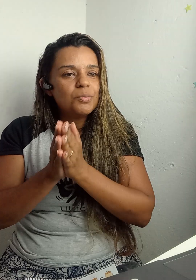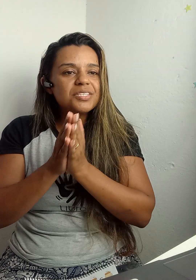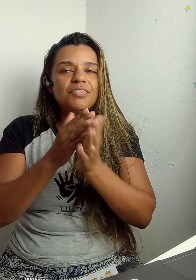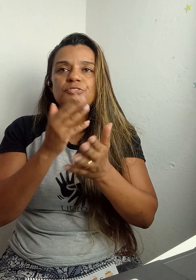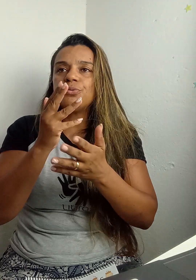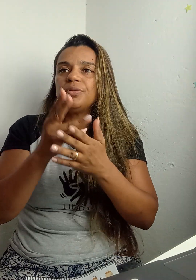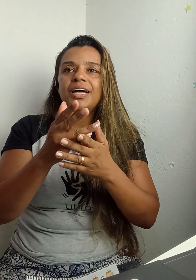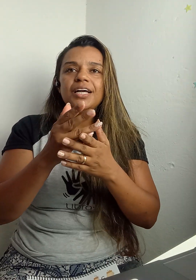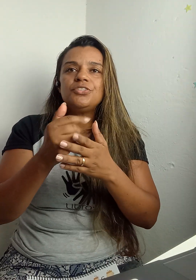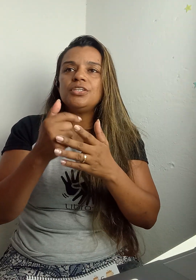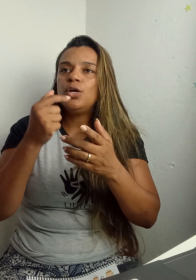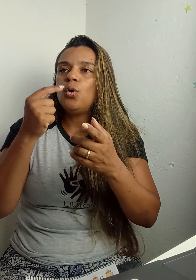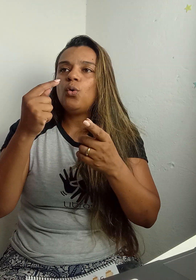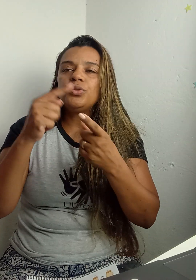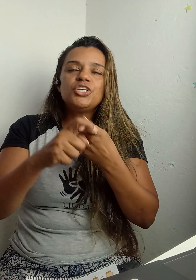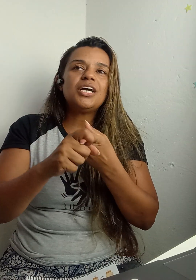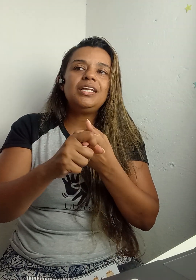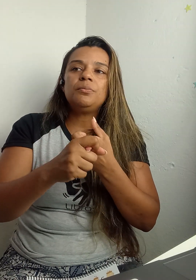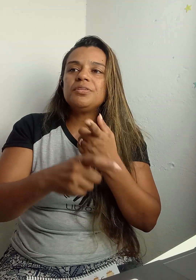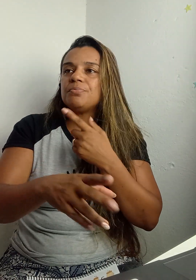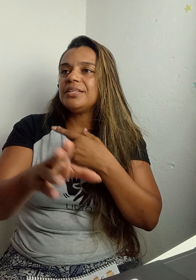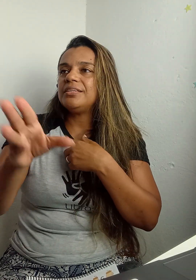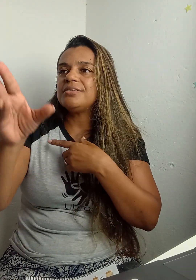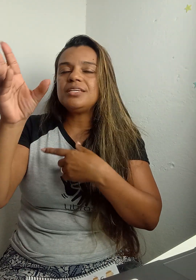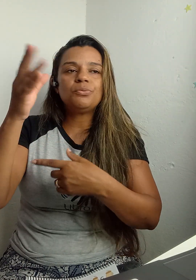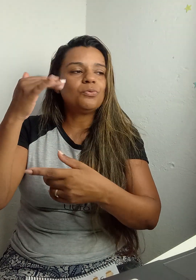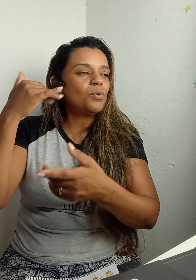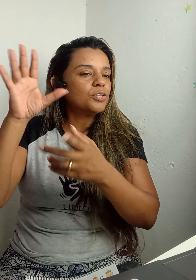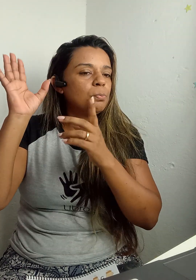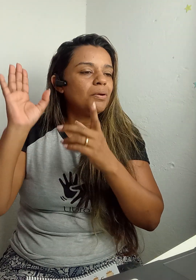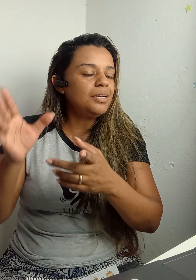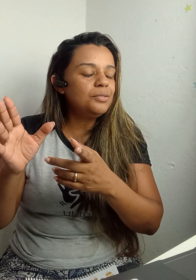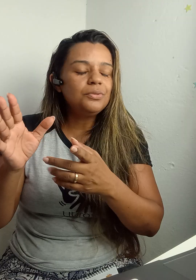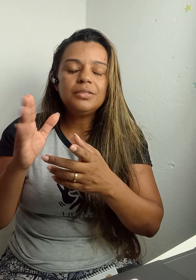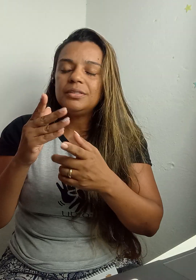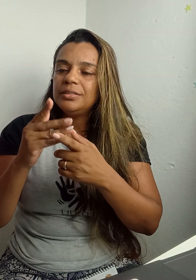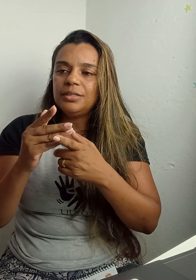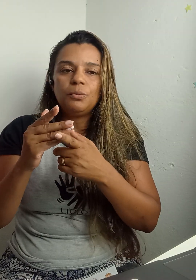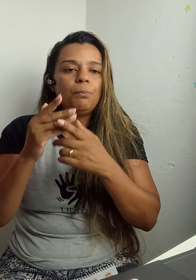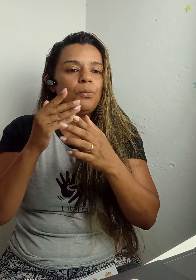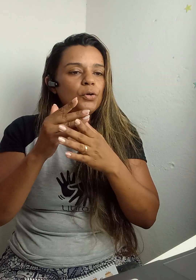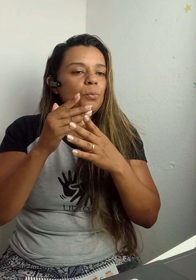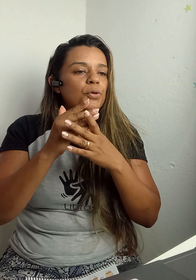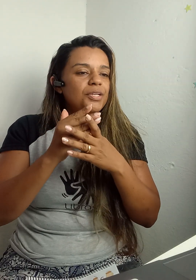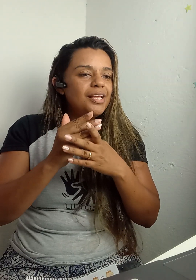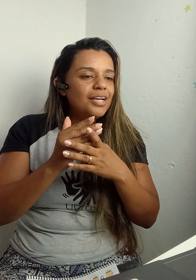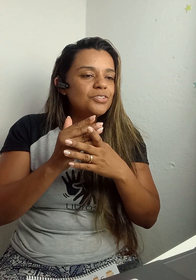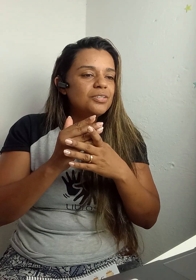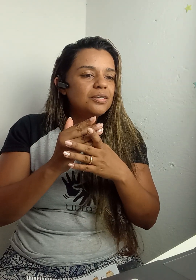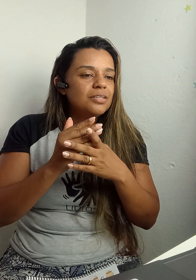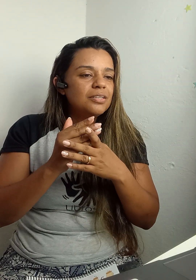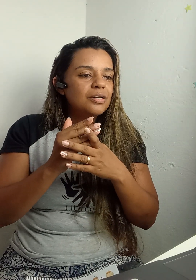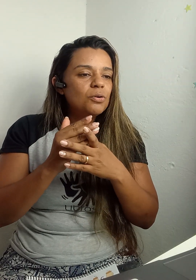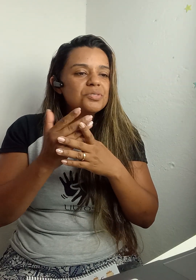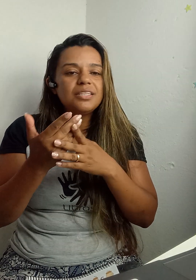Começar a ver dificuldade, ou deixar Libras para terceiro, quarto plano. Não, põe como prioridade. Como que você tem que